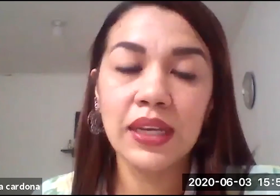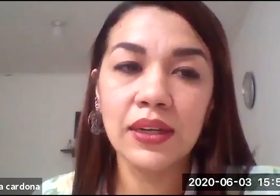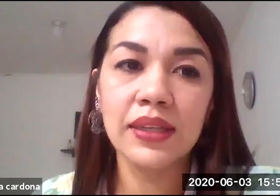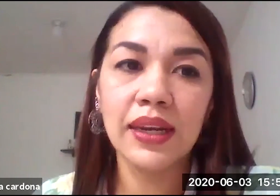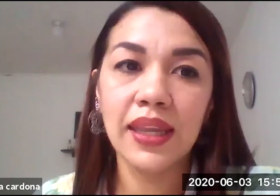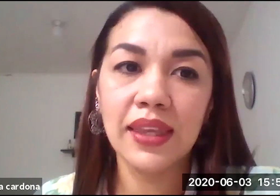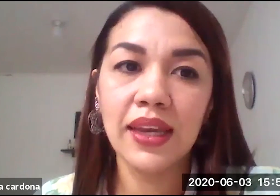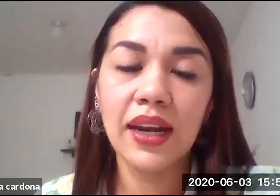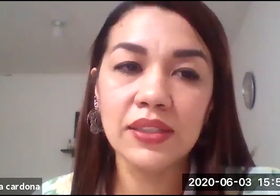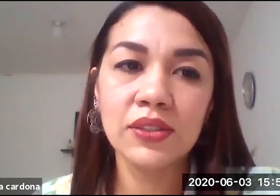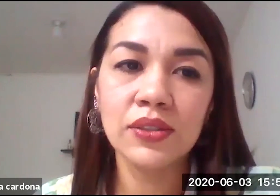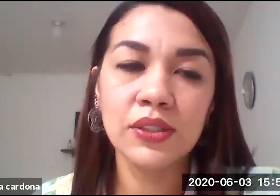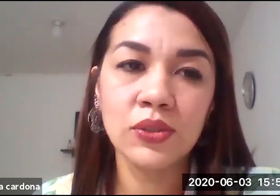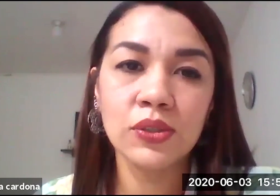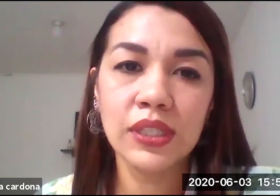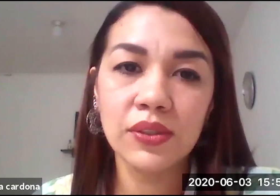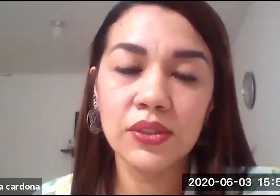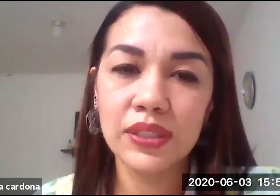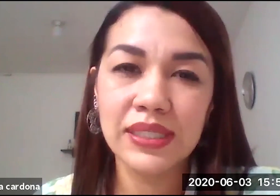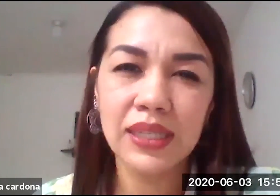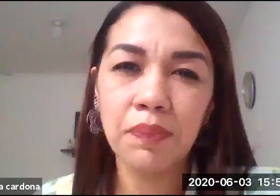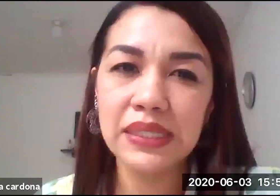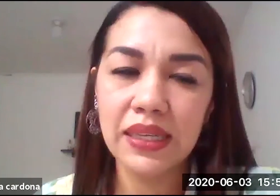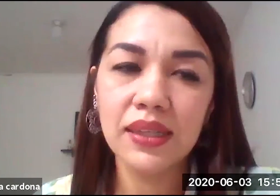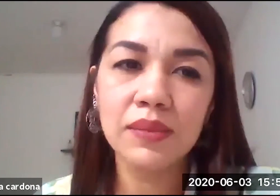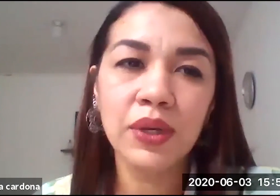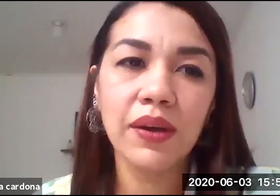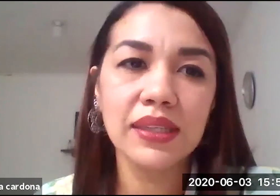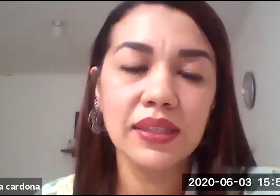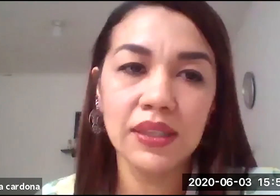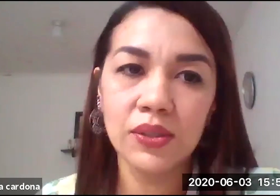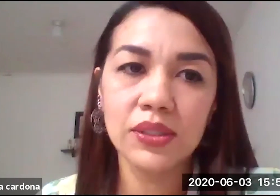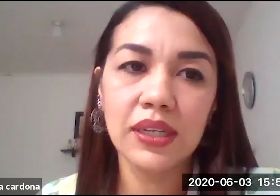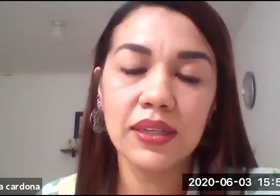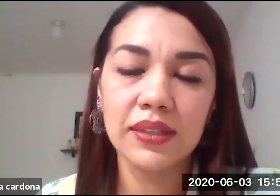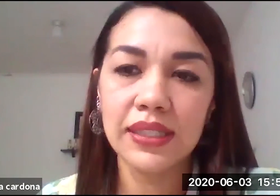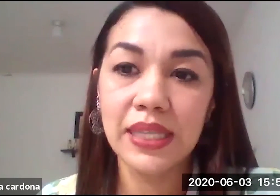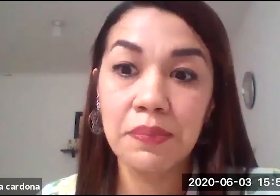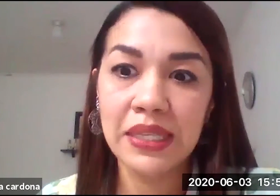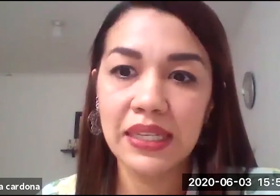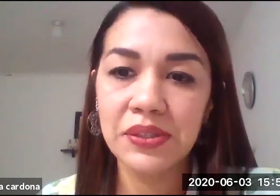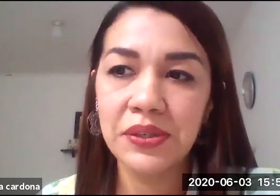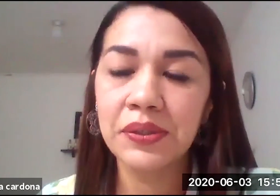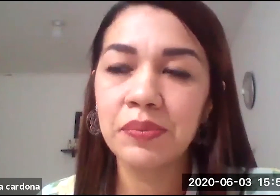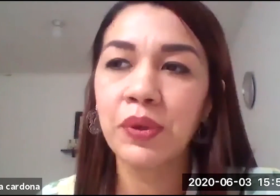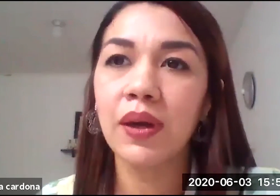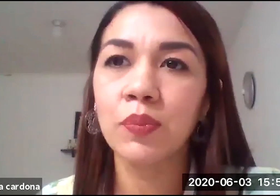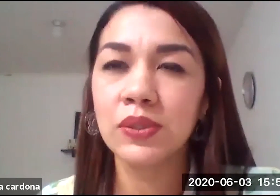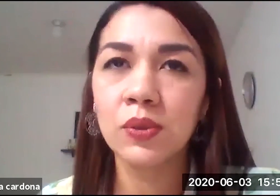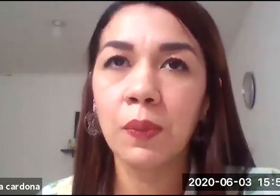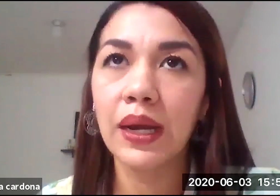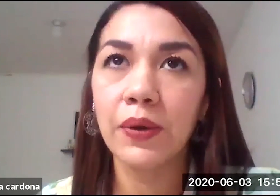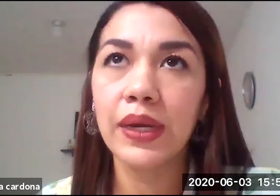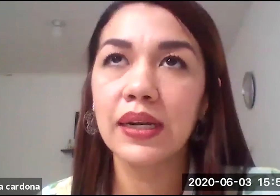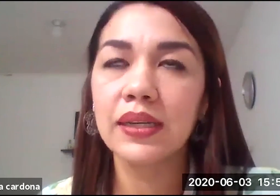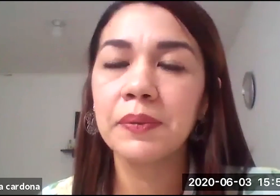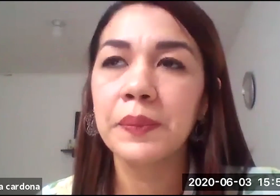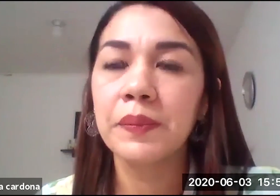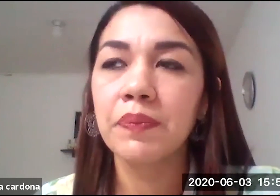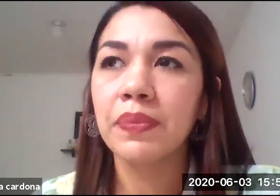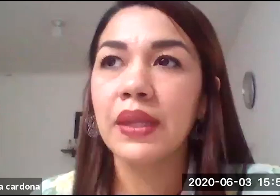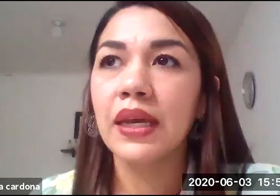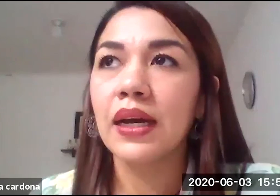compañeros del GT Claxo, Estudios Críticos en Discapacidad, por haber atendido esta invitación, por haber puesto su palabra